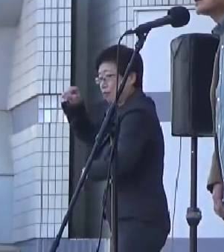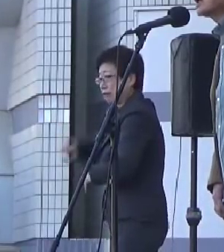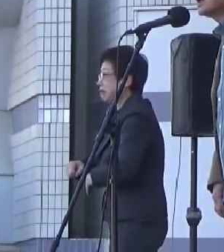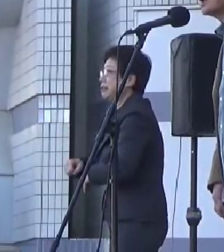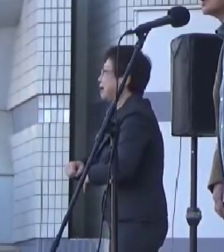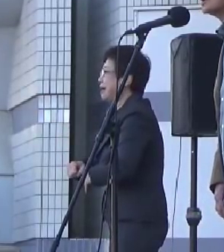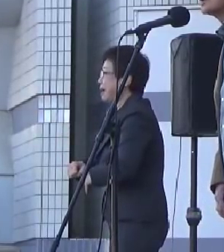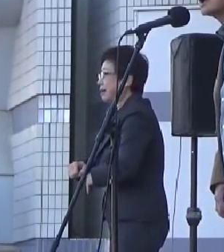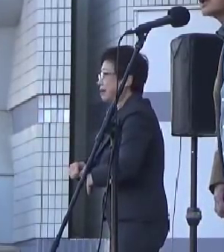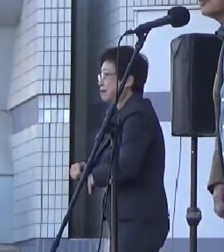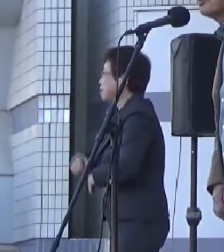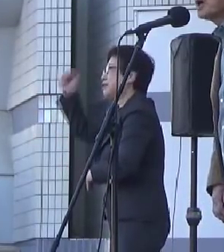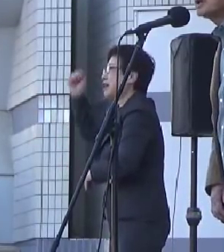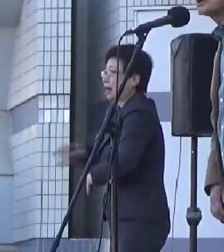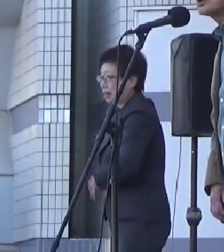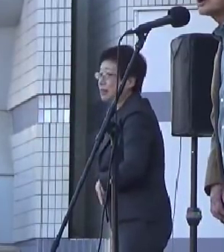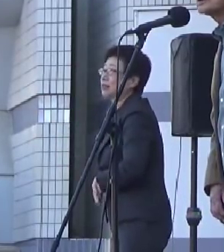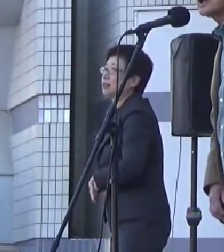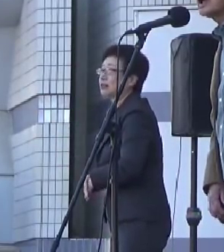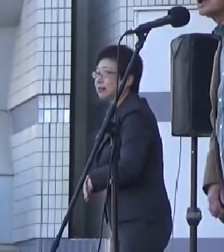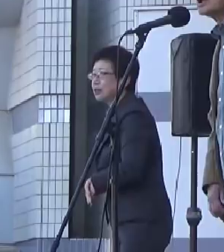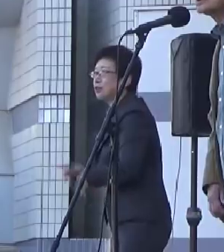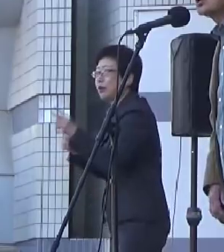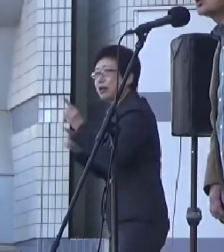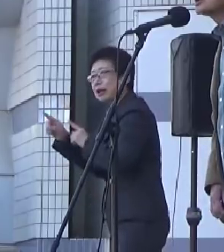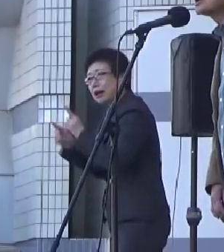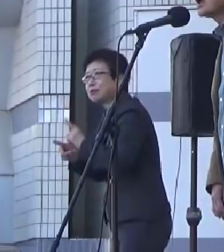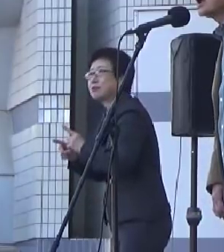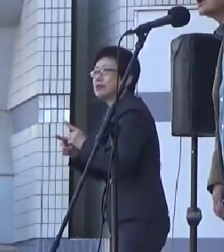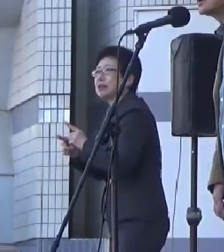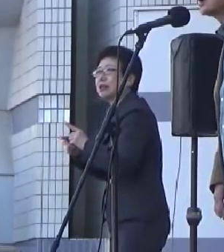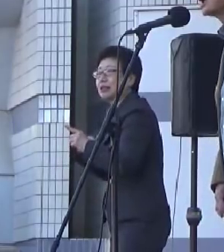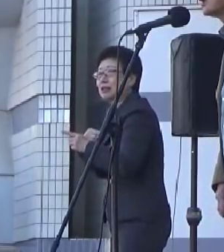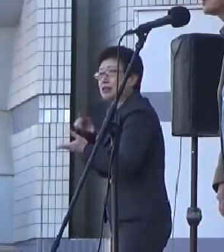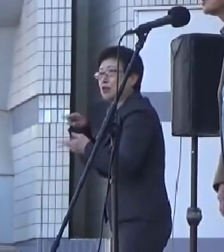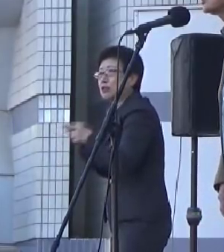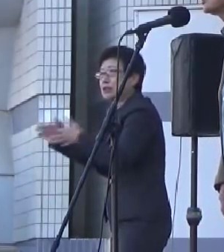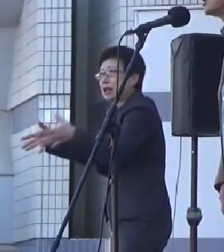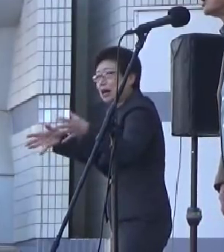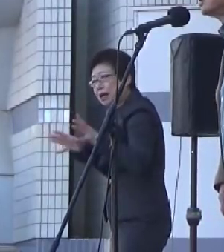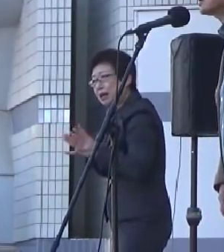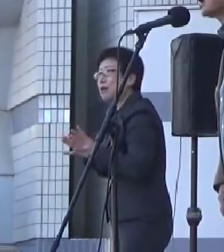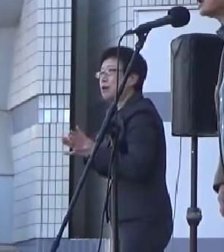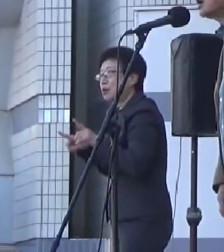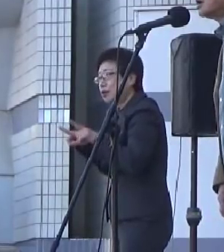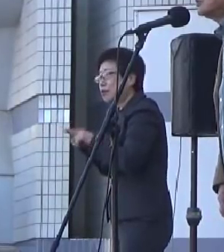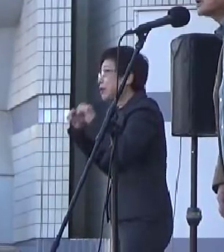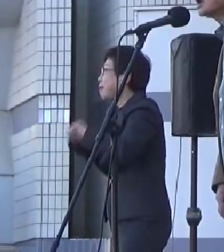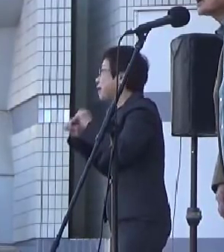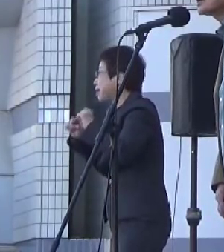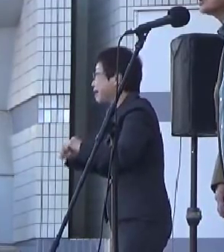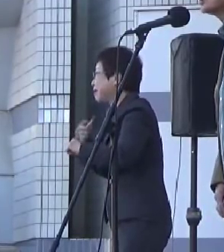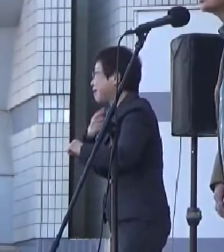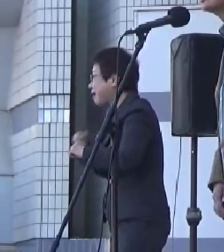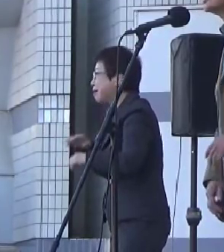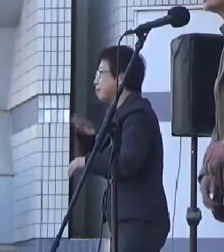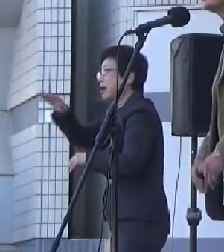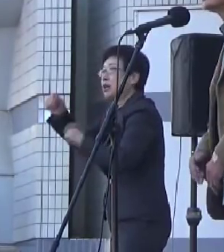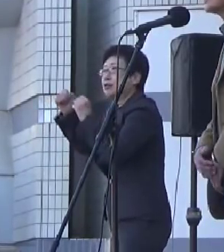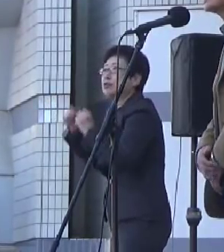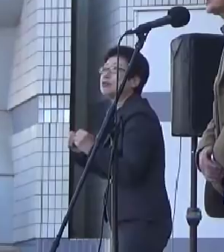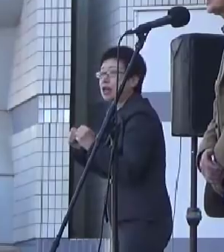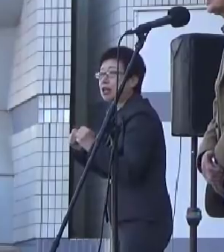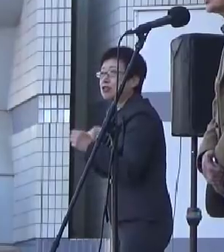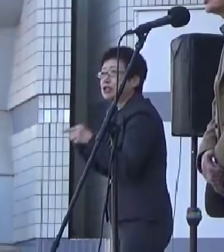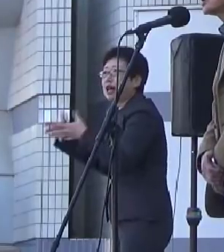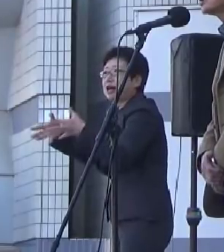から線へ、線から面へという形で地方自治体で頑張っていく。皆さんが住んでいる